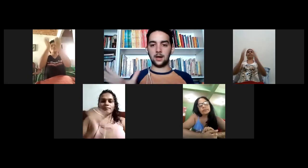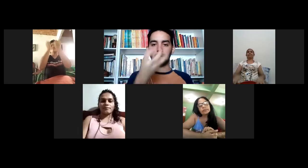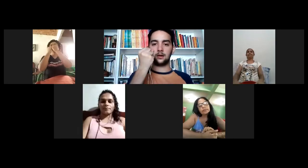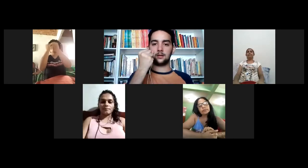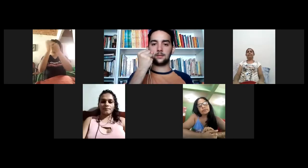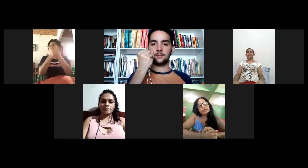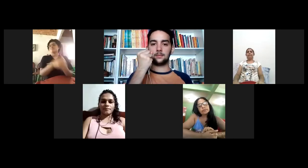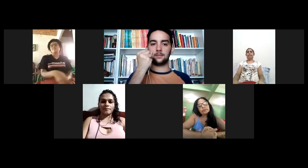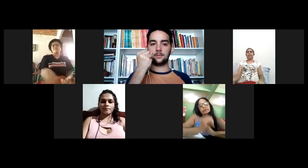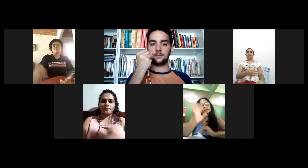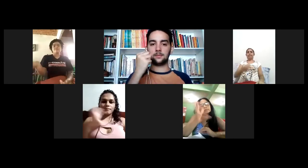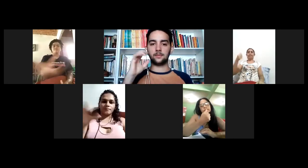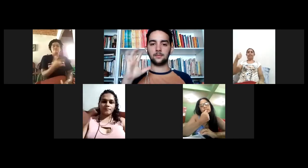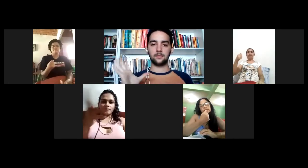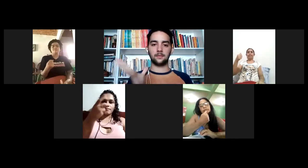salvar,